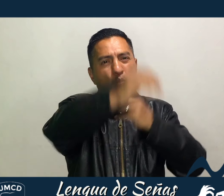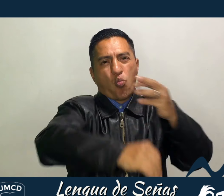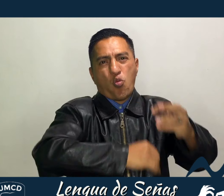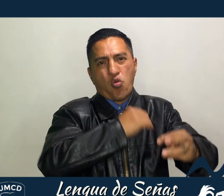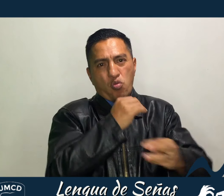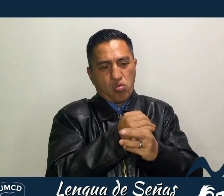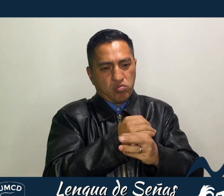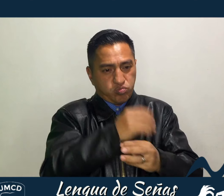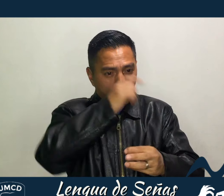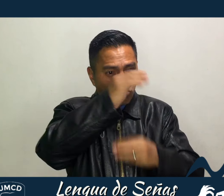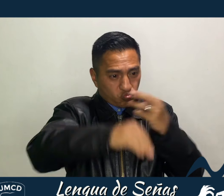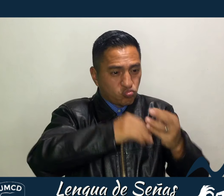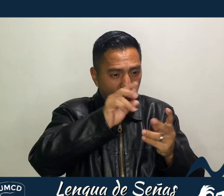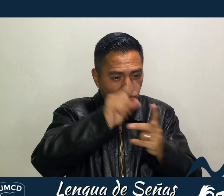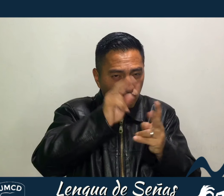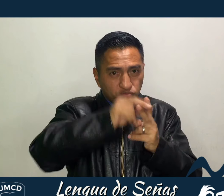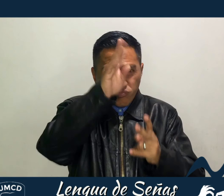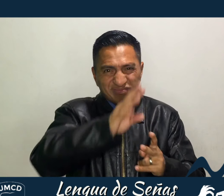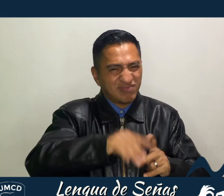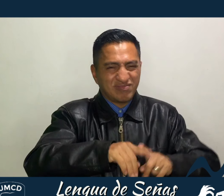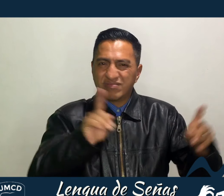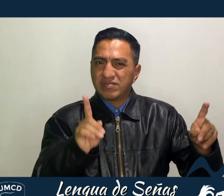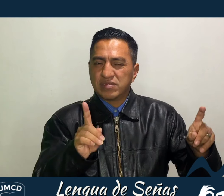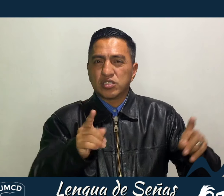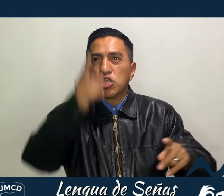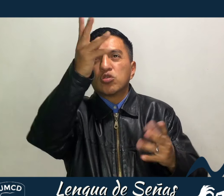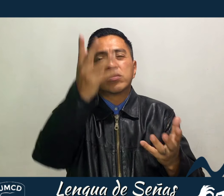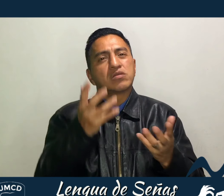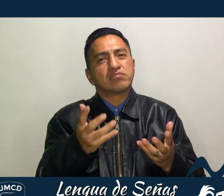mundo, sino que le ha agradado a Dios